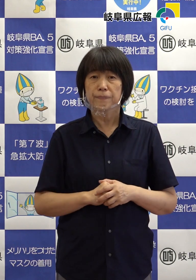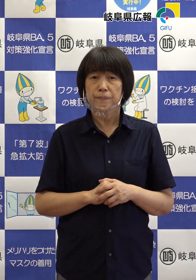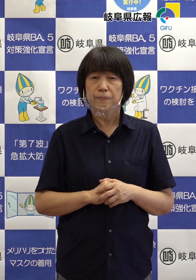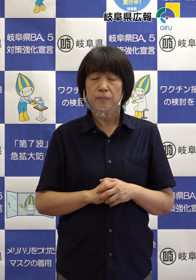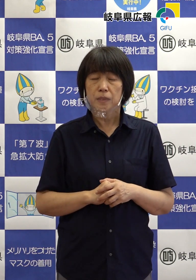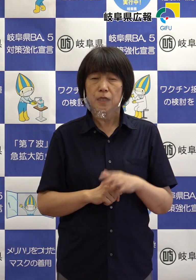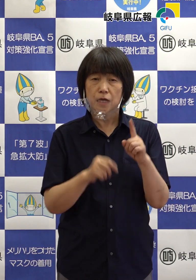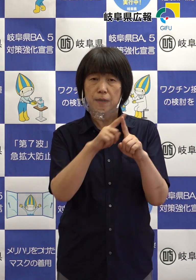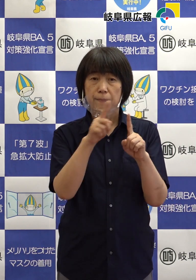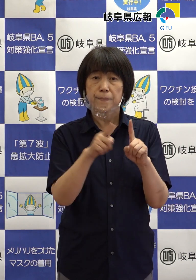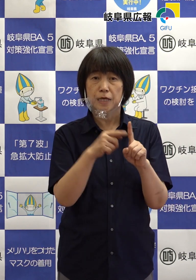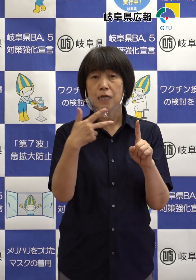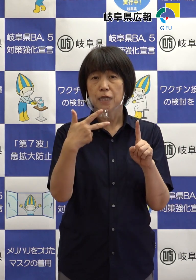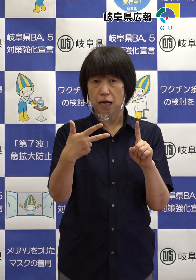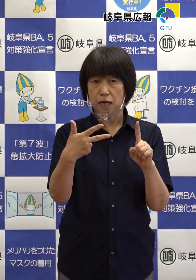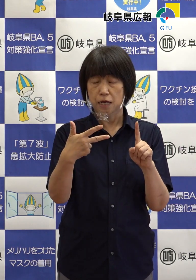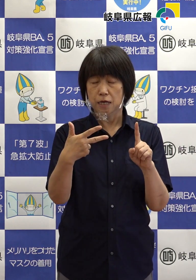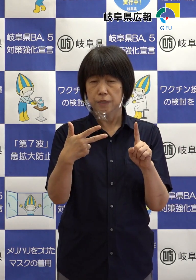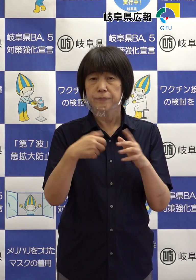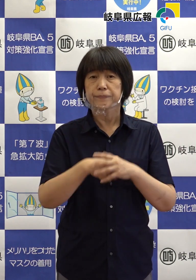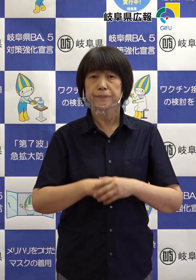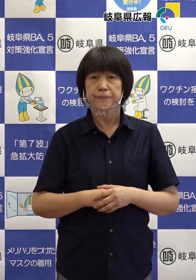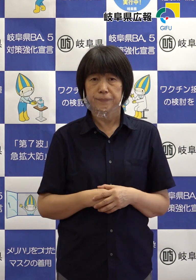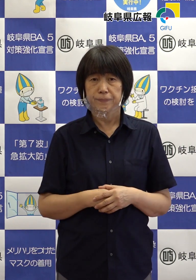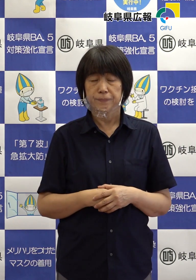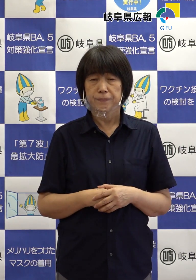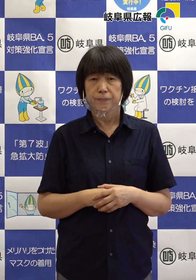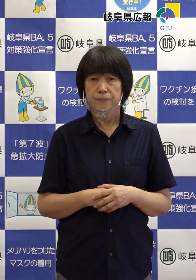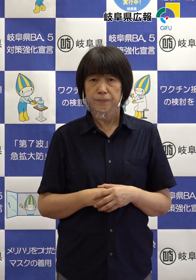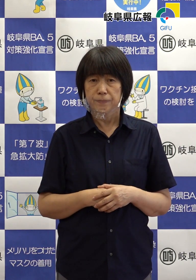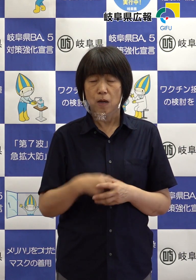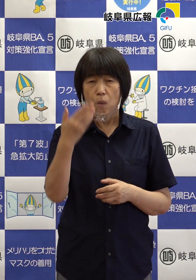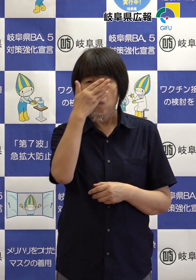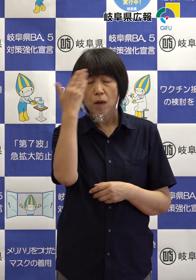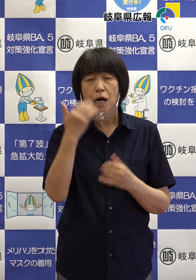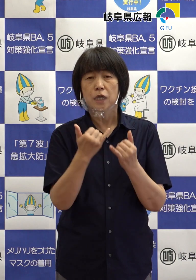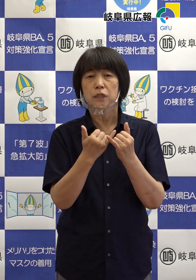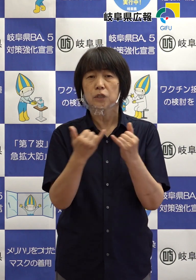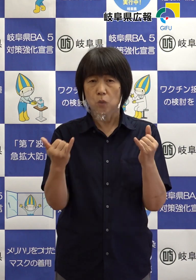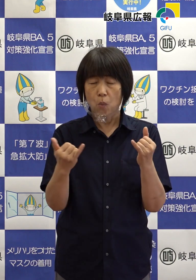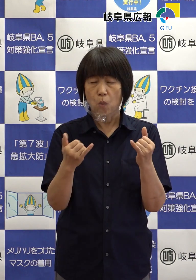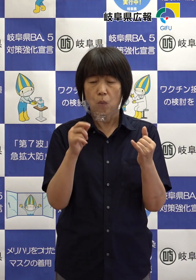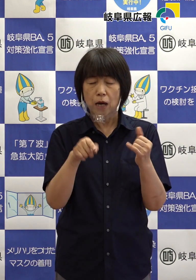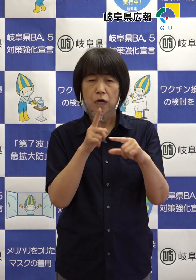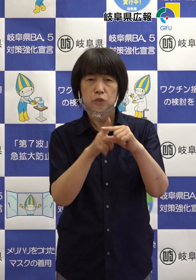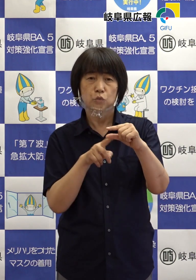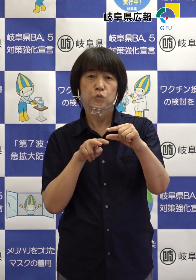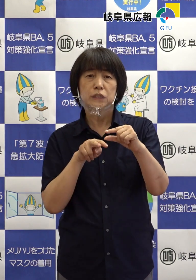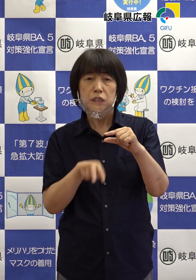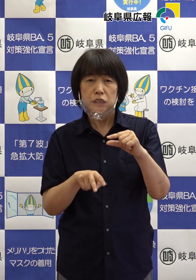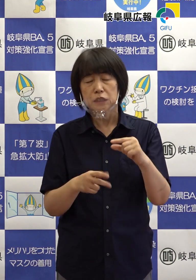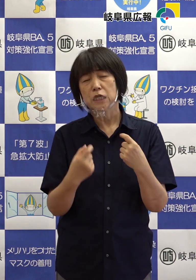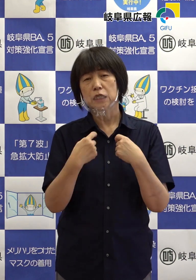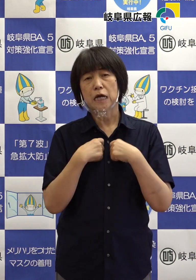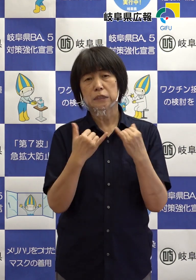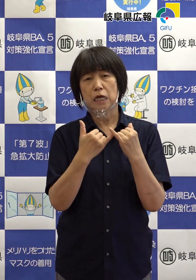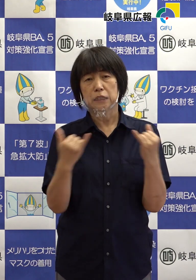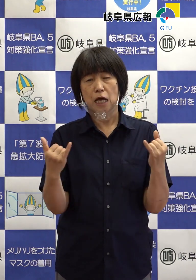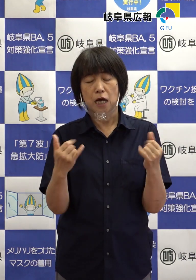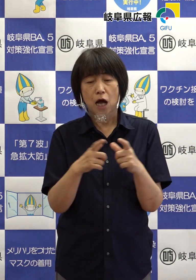7ペーシでありますがまぁ若年層を中心に完成しますよということをずっと言われてきておりましたけれど